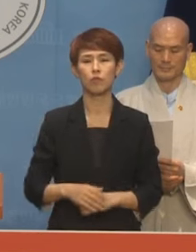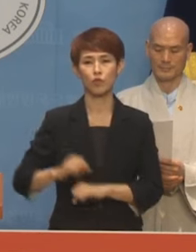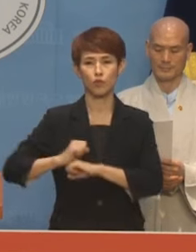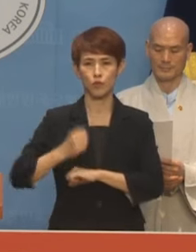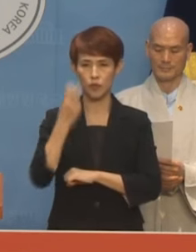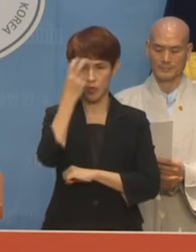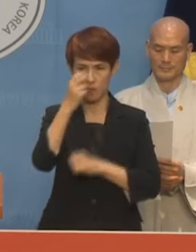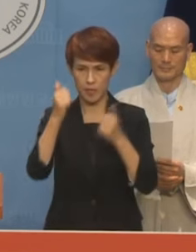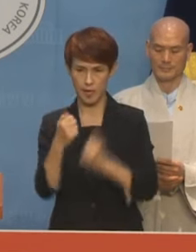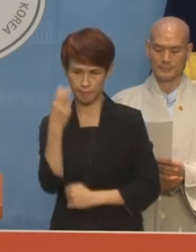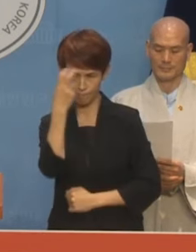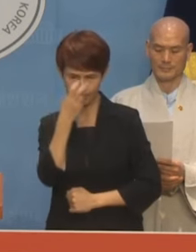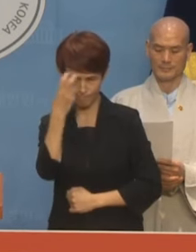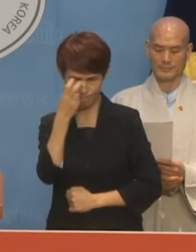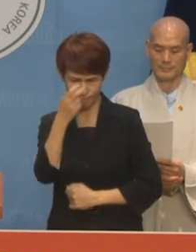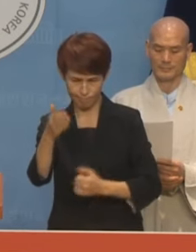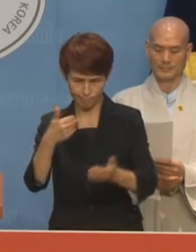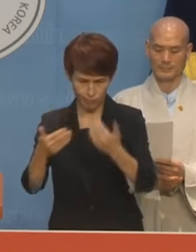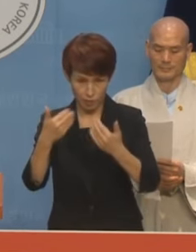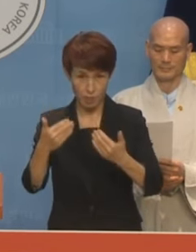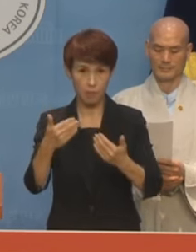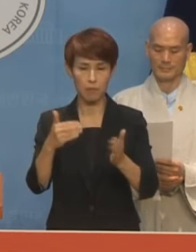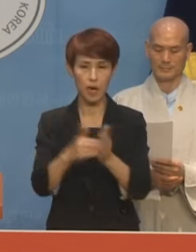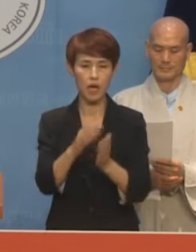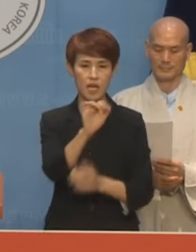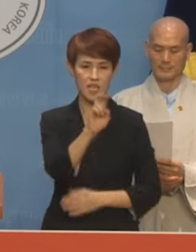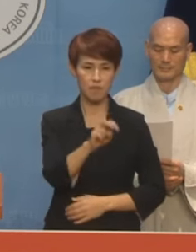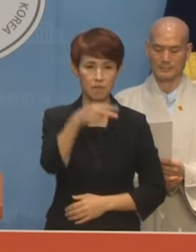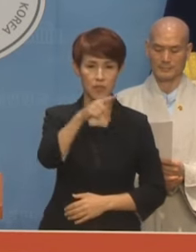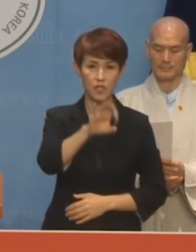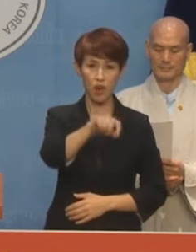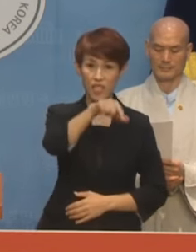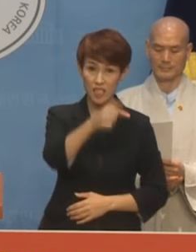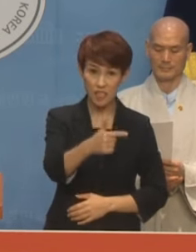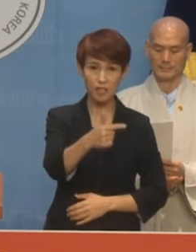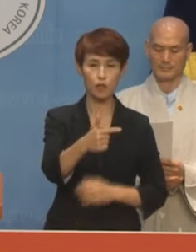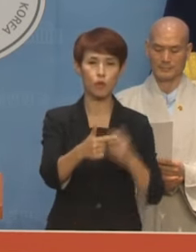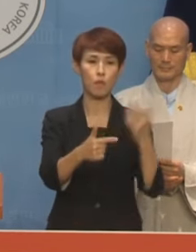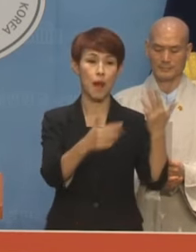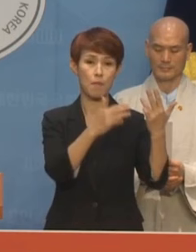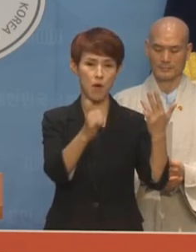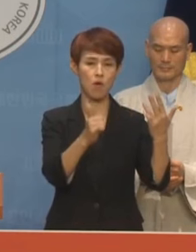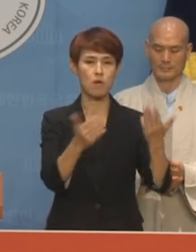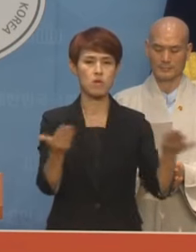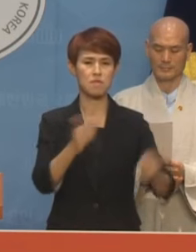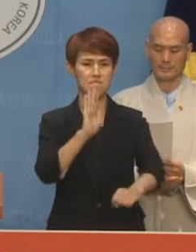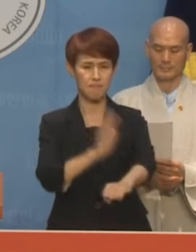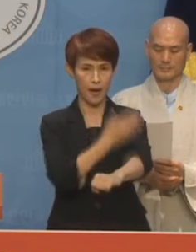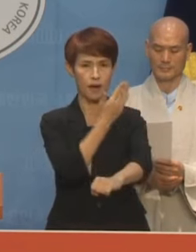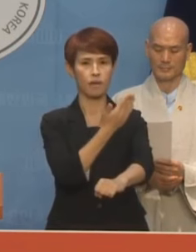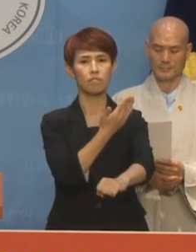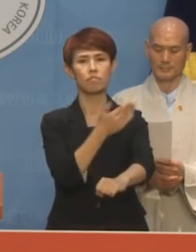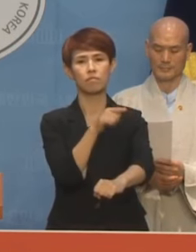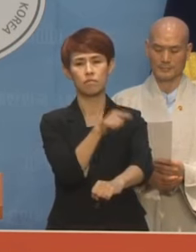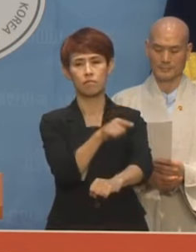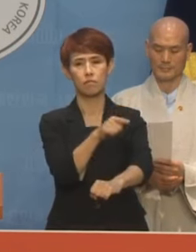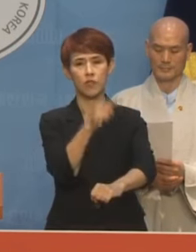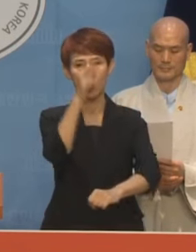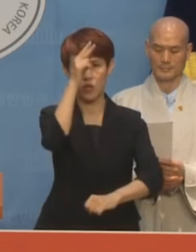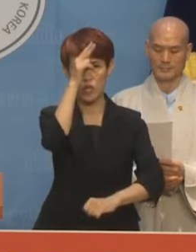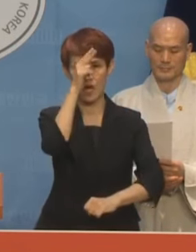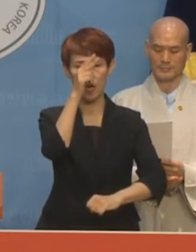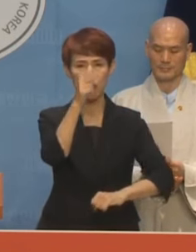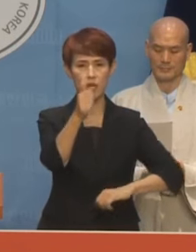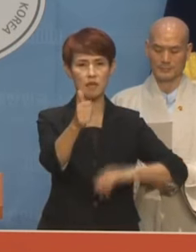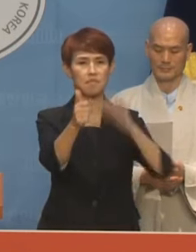조사해 제1사단장 임성근 등 8명을 업무상 과실치사 혐의로 경찰에